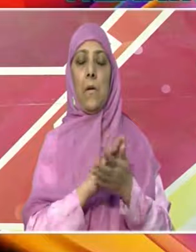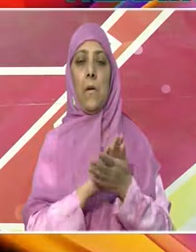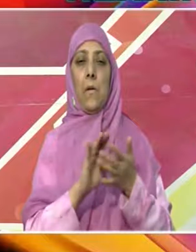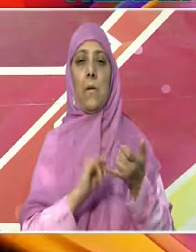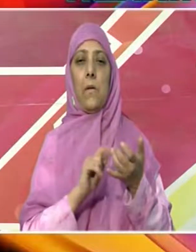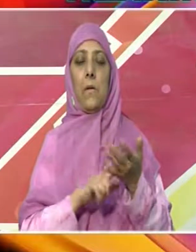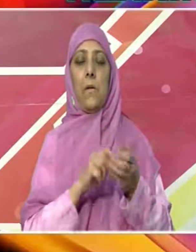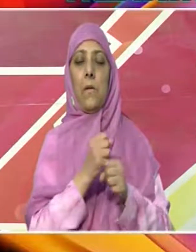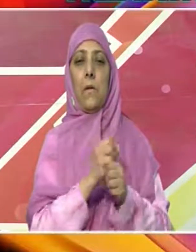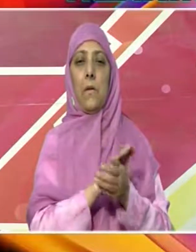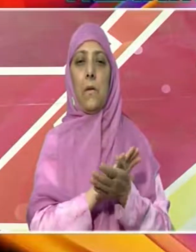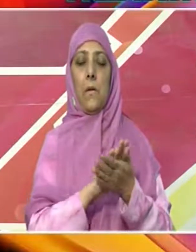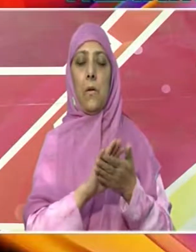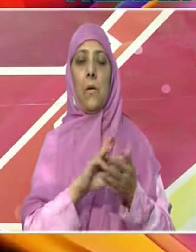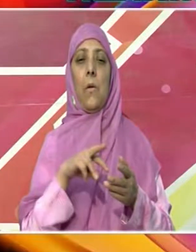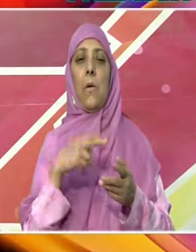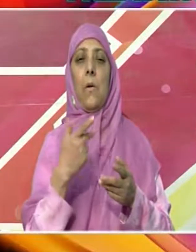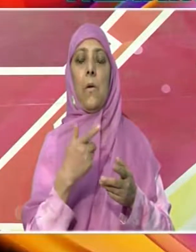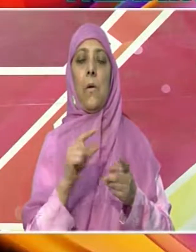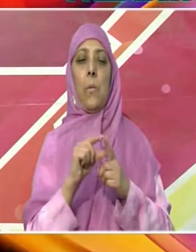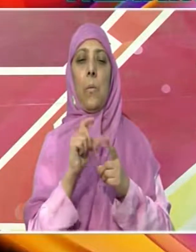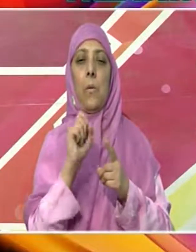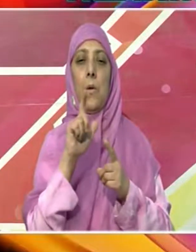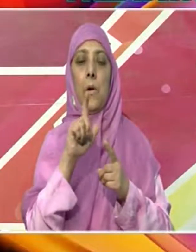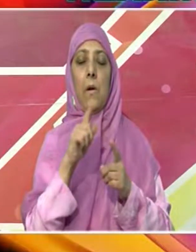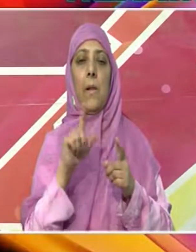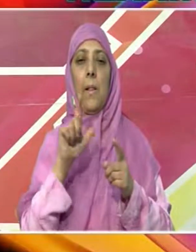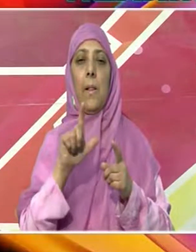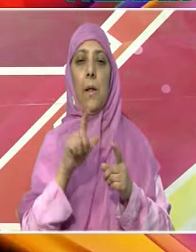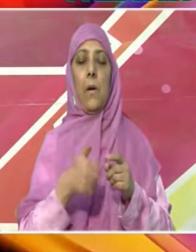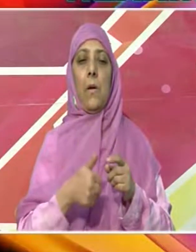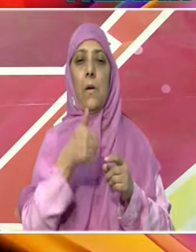वफात पर दुख का इजहार किया